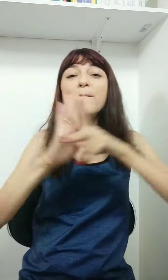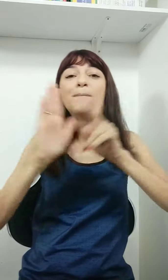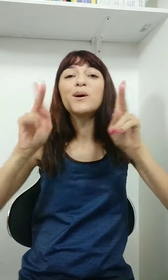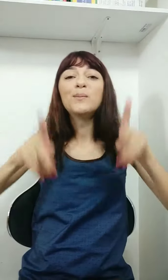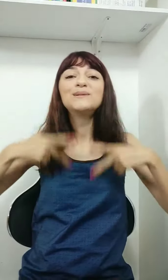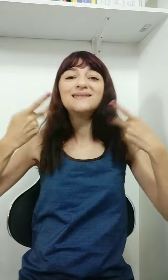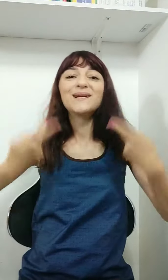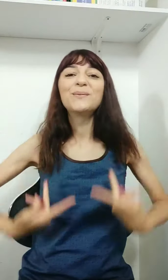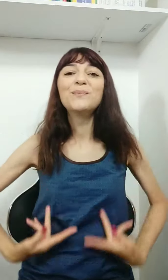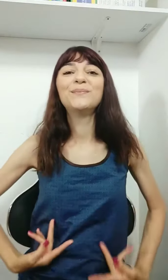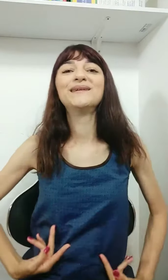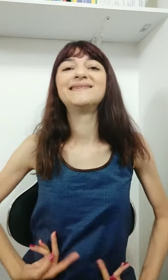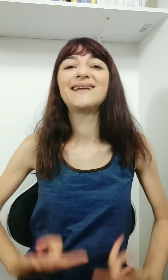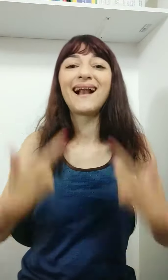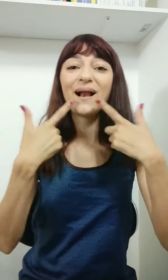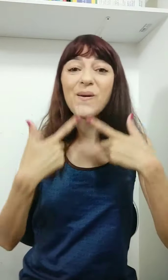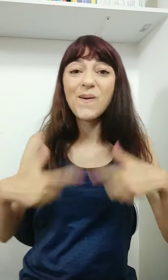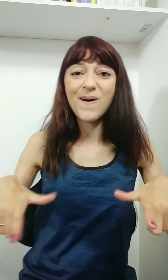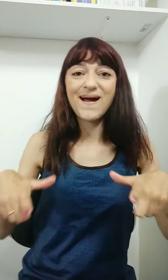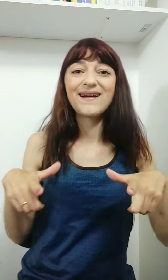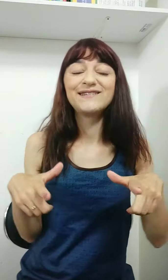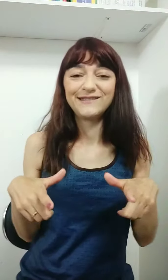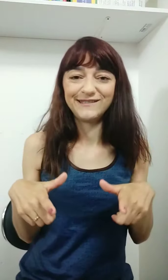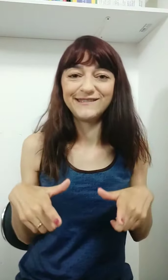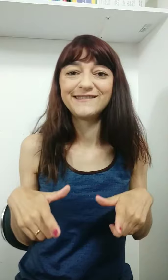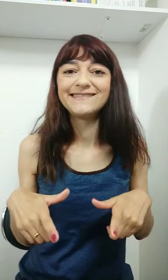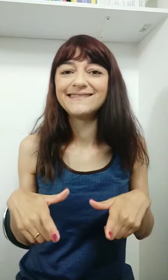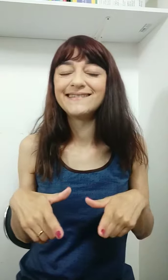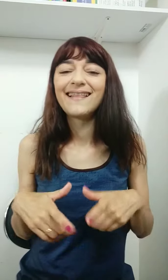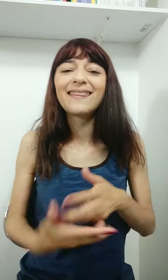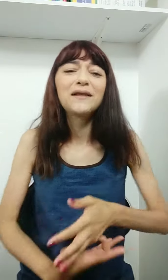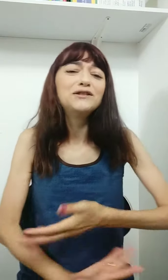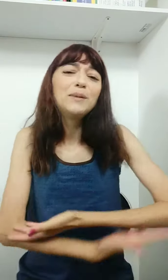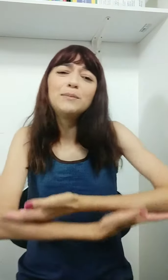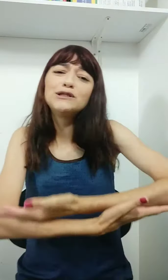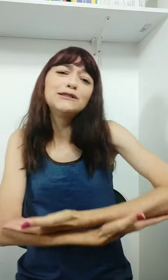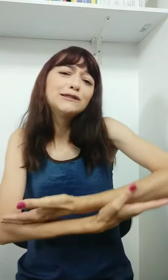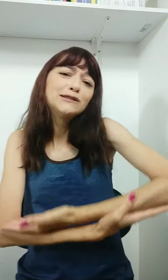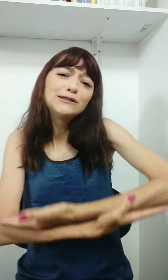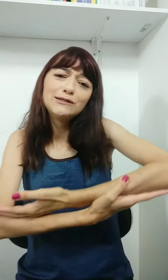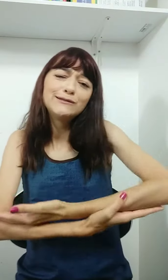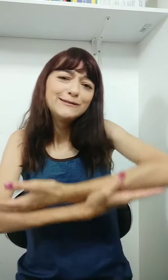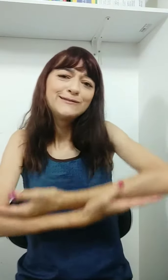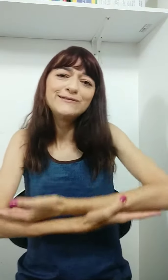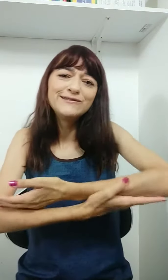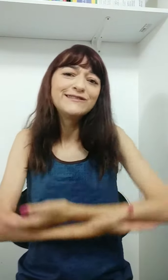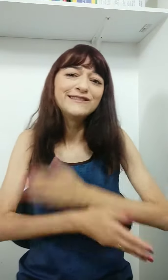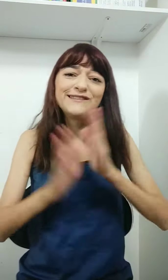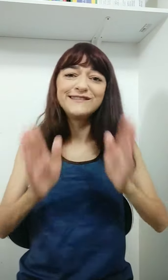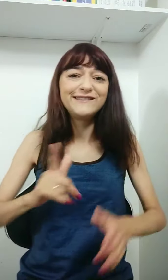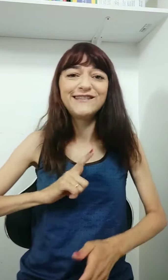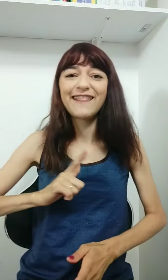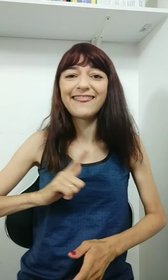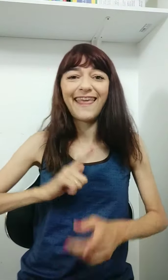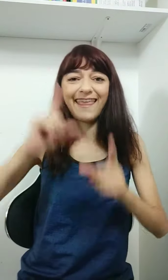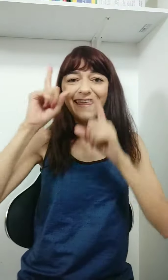no telefone. Então percebam que mesmo se vocês estiverem utilizando a língua portuguesa, é algo natural de vocês.